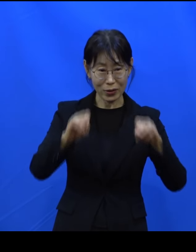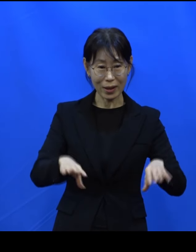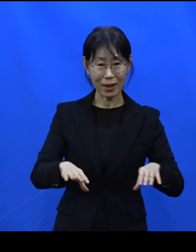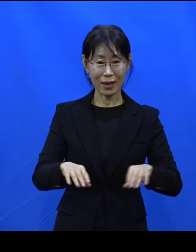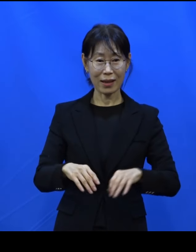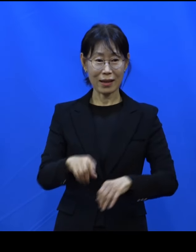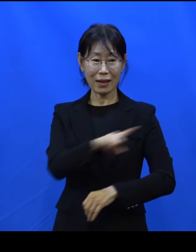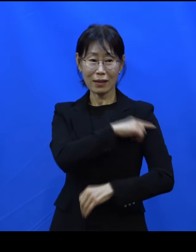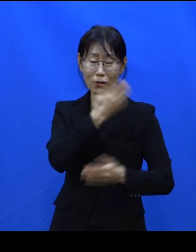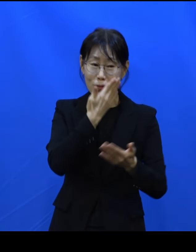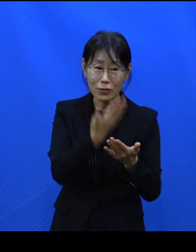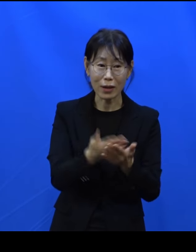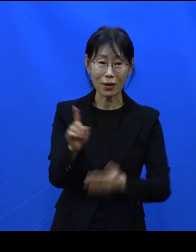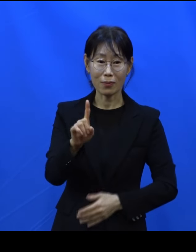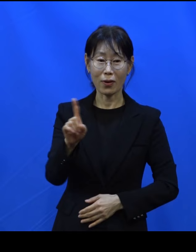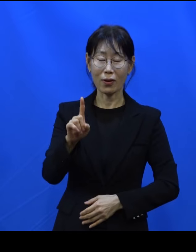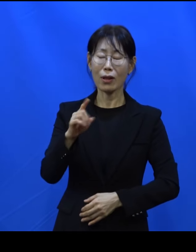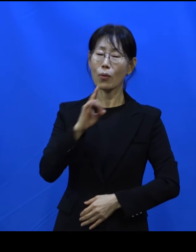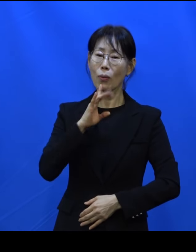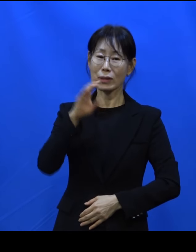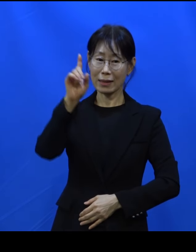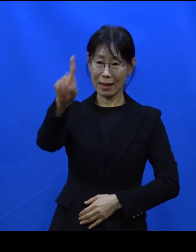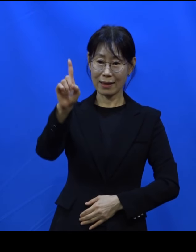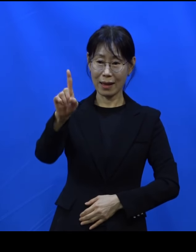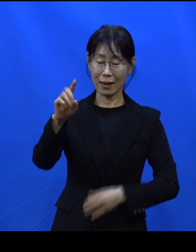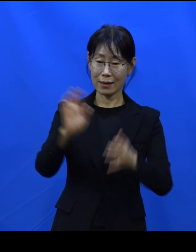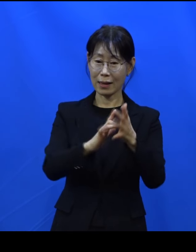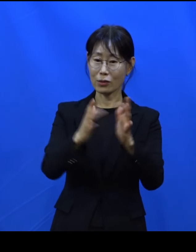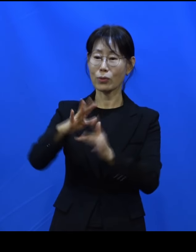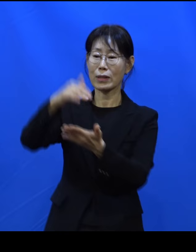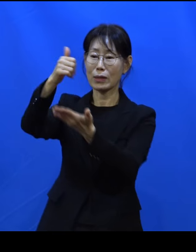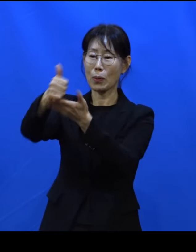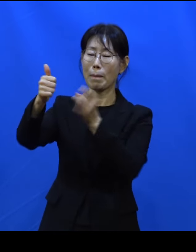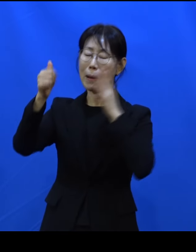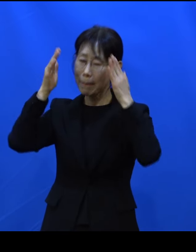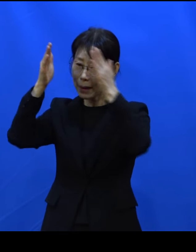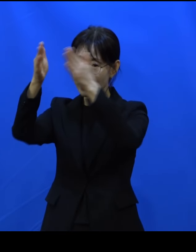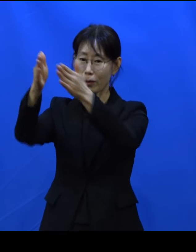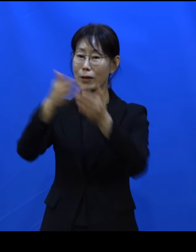우리가 바라보고 추구하고 찾는 것은 오직 하나예요. 예수 그리스도.